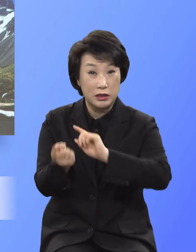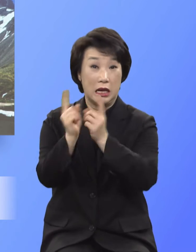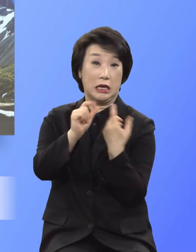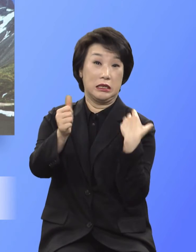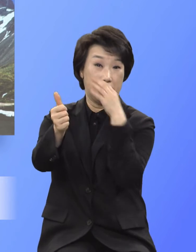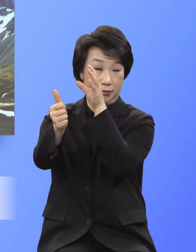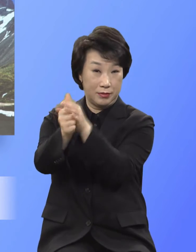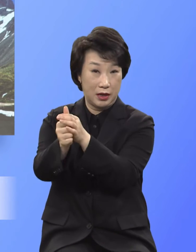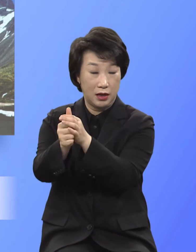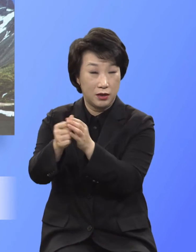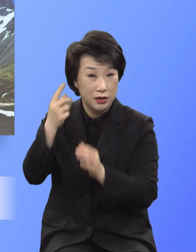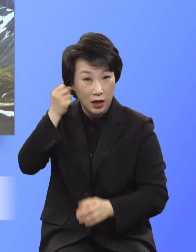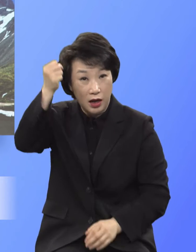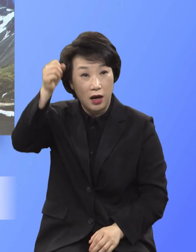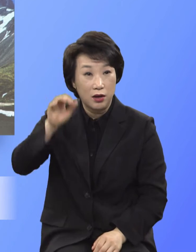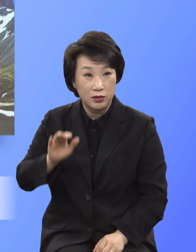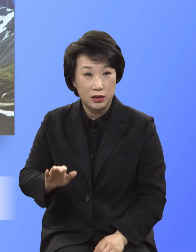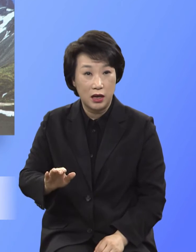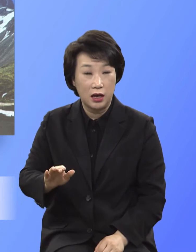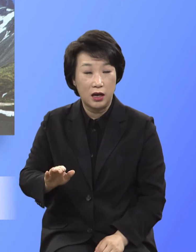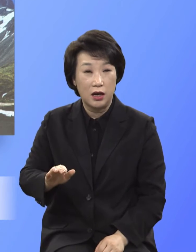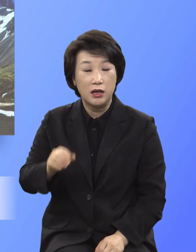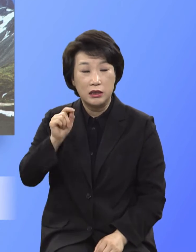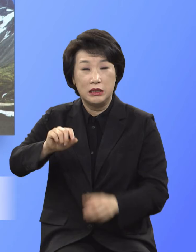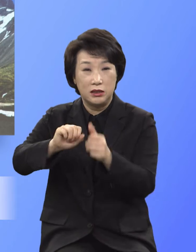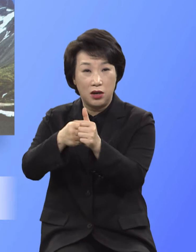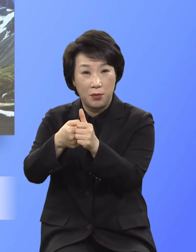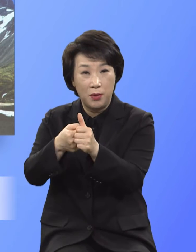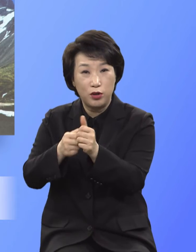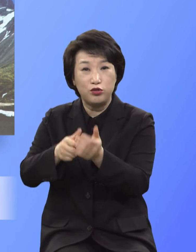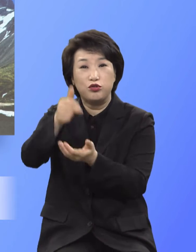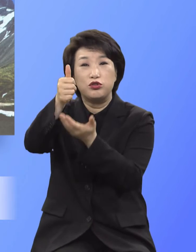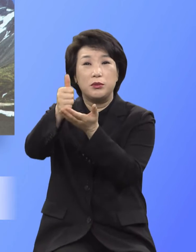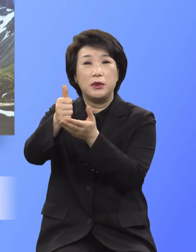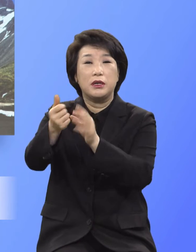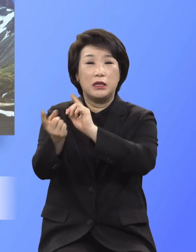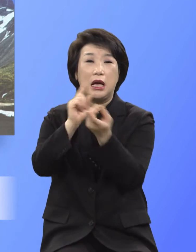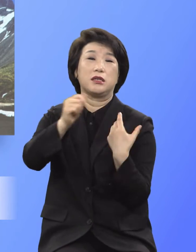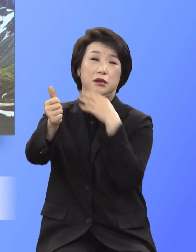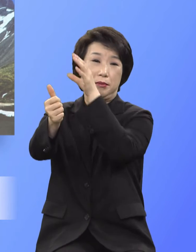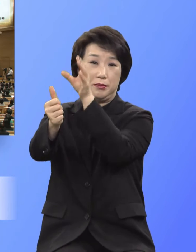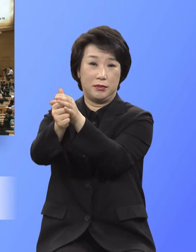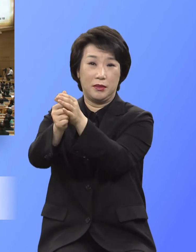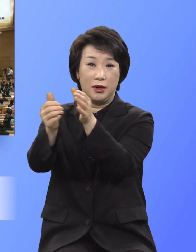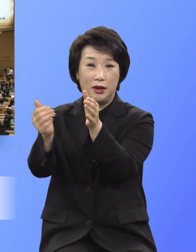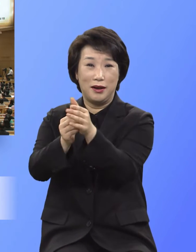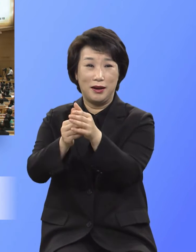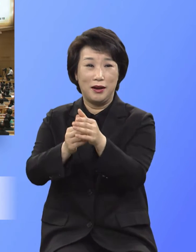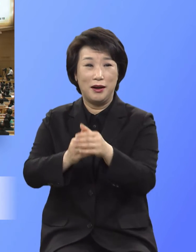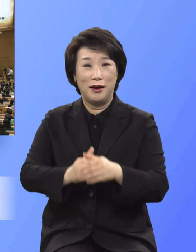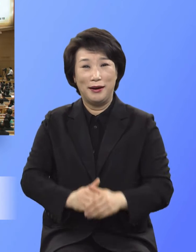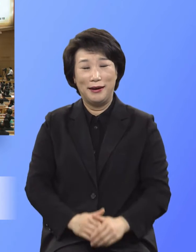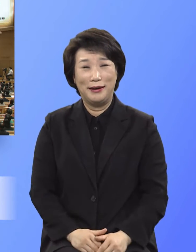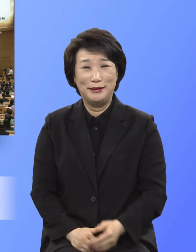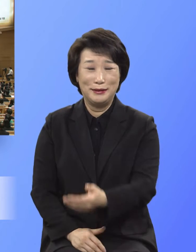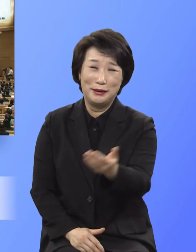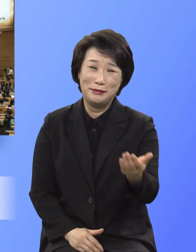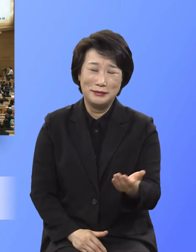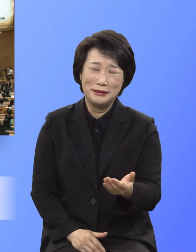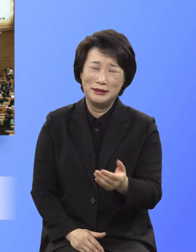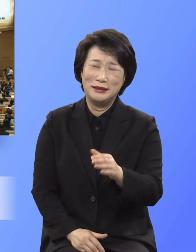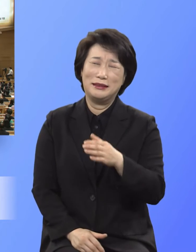같이 생각하시고 그 형벌을 대신 받으셨다. 예,